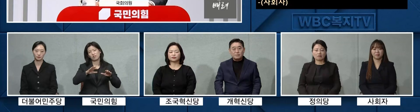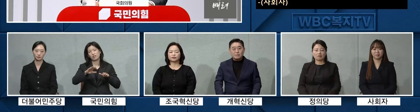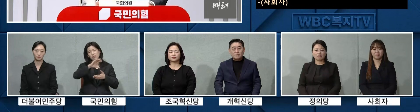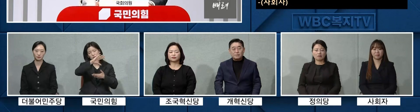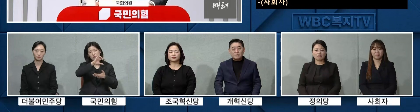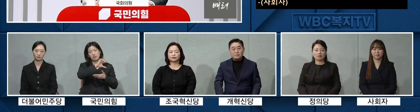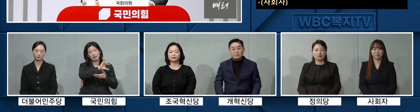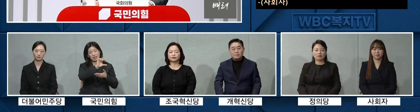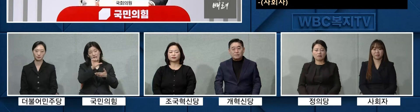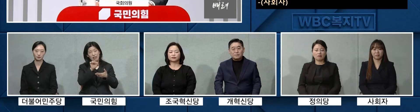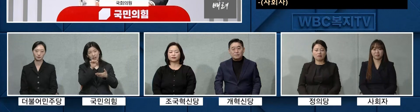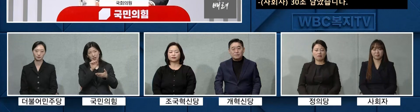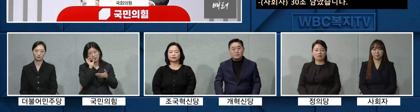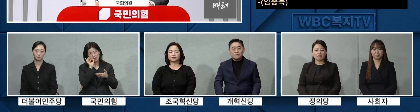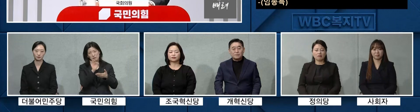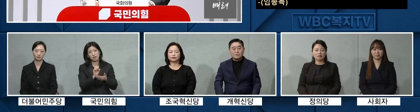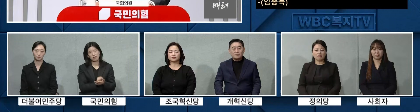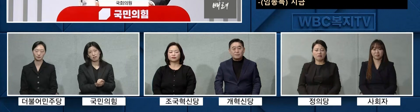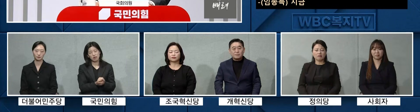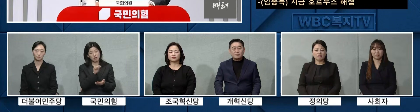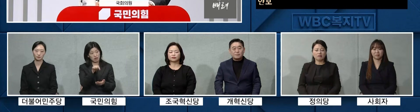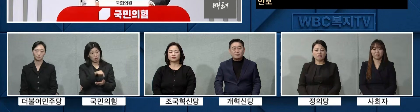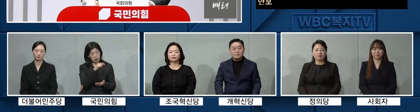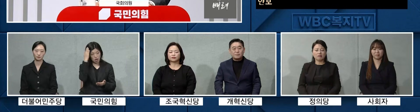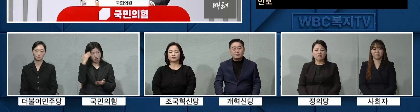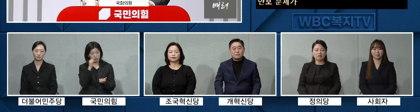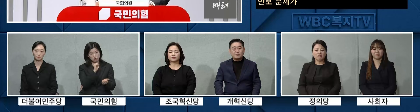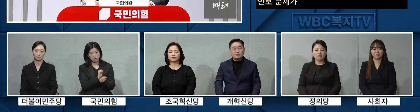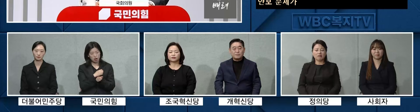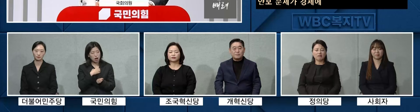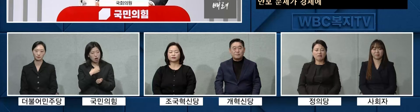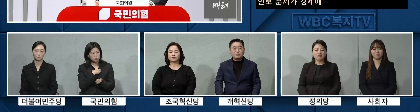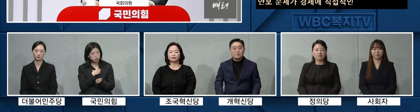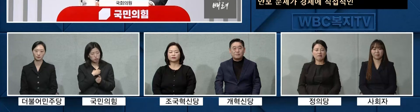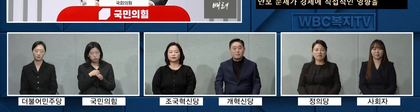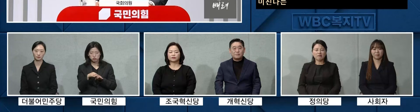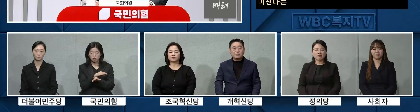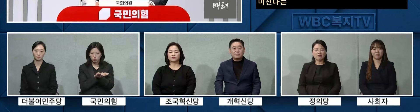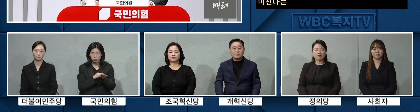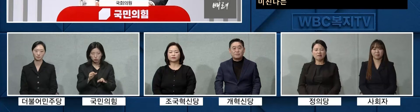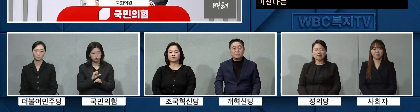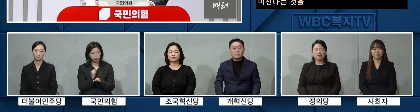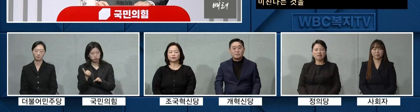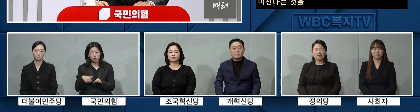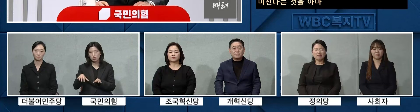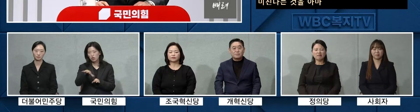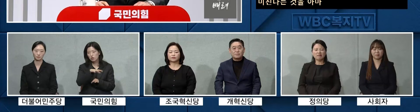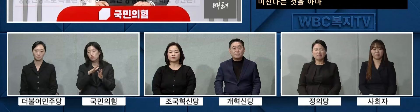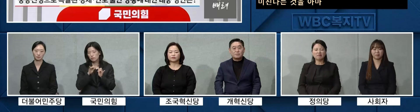안보 문제가 경제에 직격적인 영향을 미친다는 것을 아마 국민 모두가 느끼고 있을 겁니다.